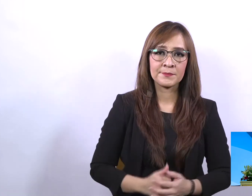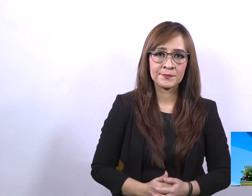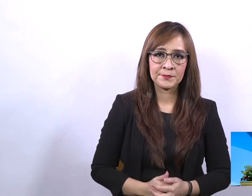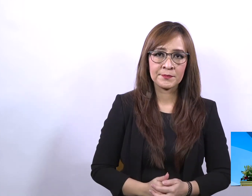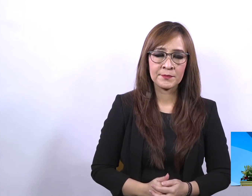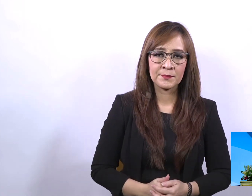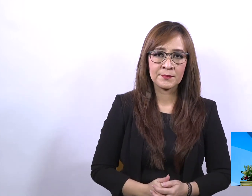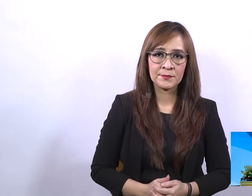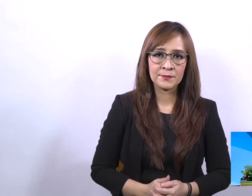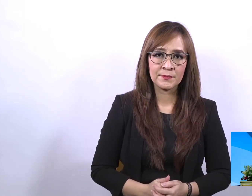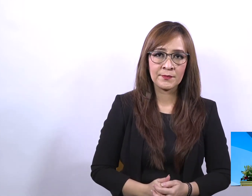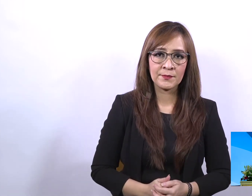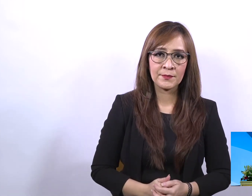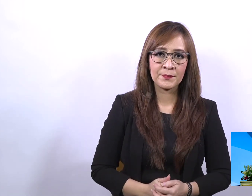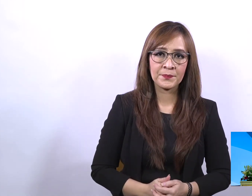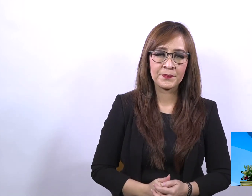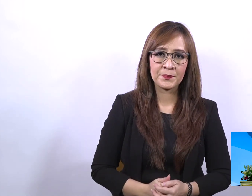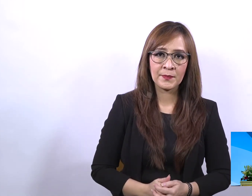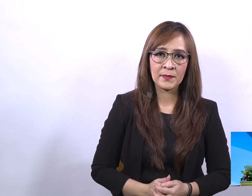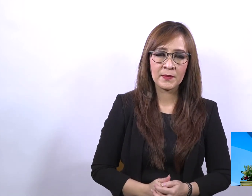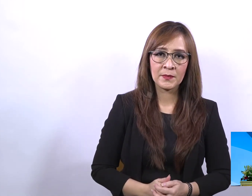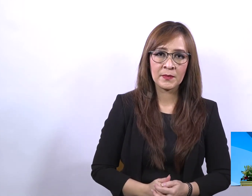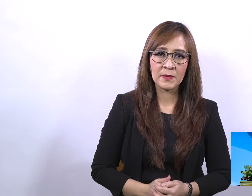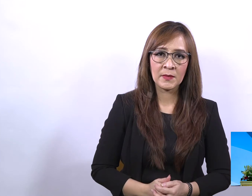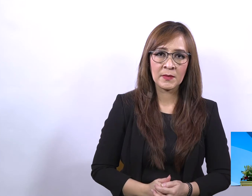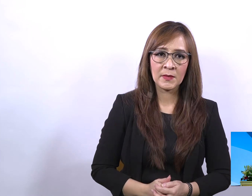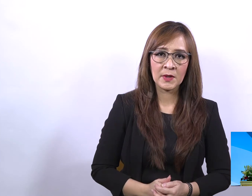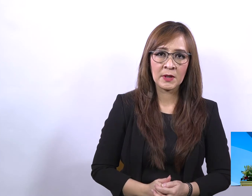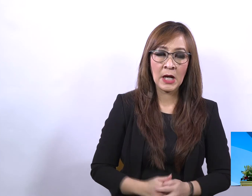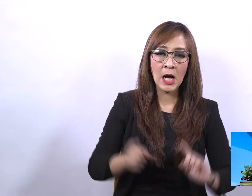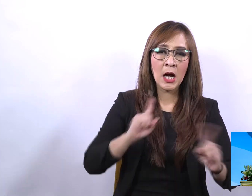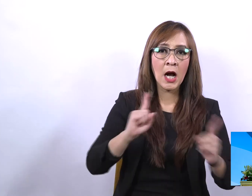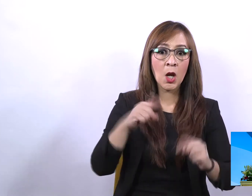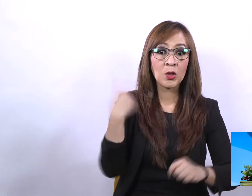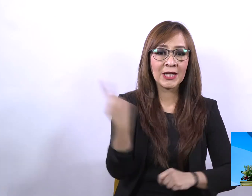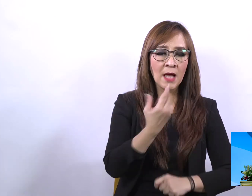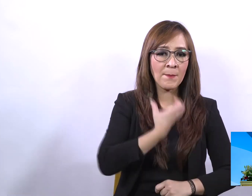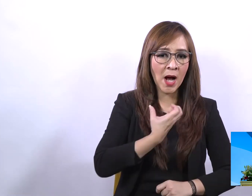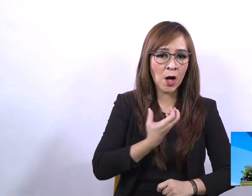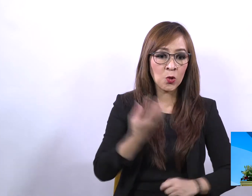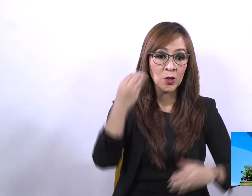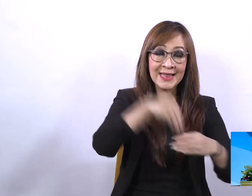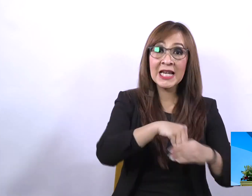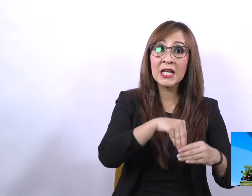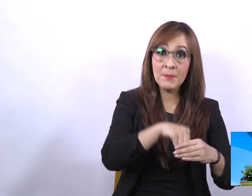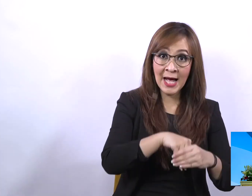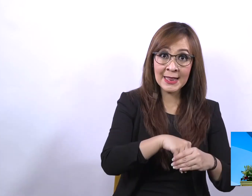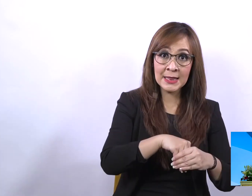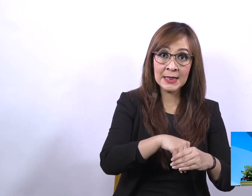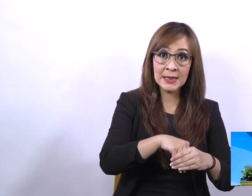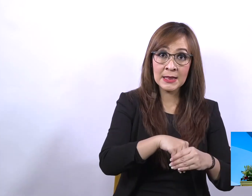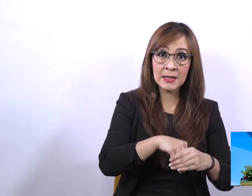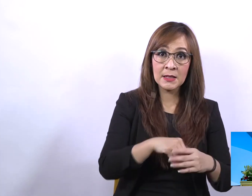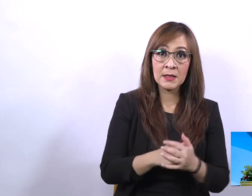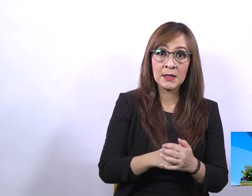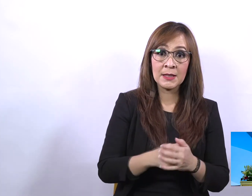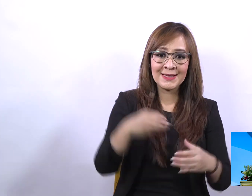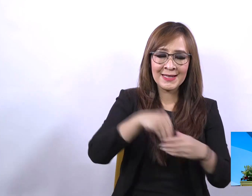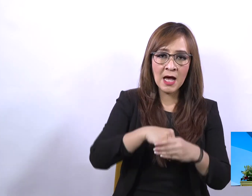raut Hai ke pekerjaan tuhan berjalan terus kita mau ikut terlibat atau kita mau meninggalkan